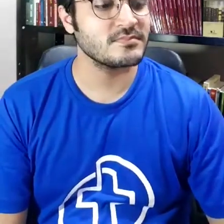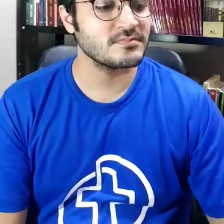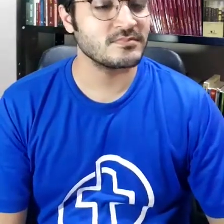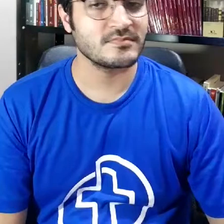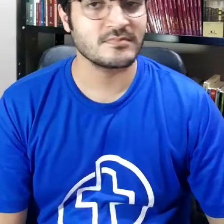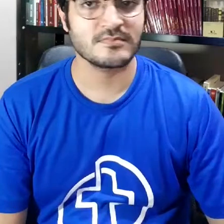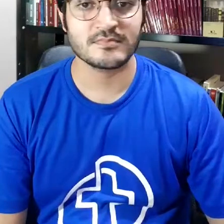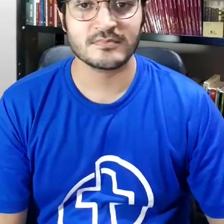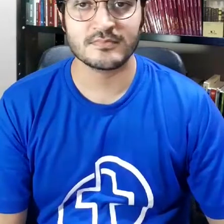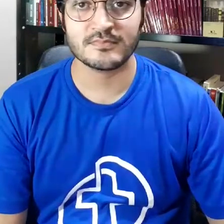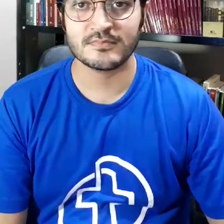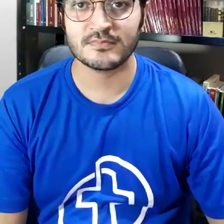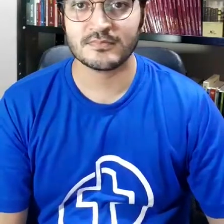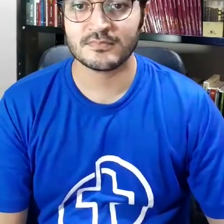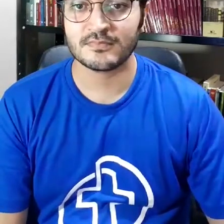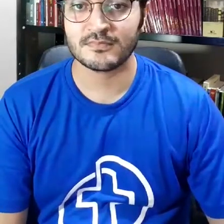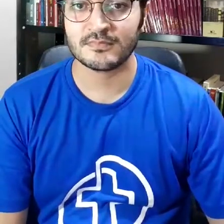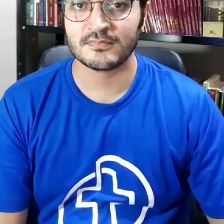Não olho circunstâncias,